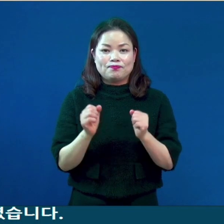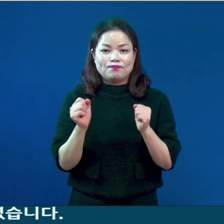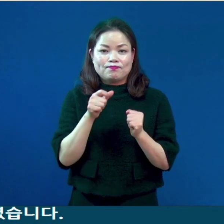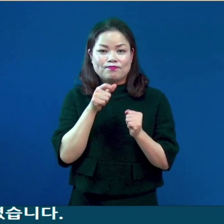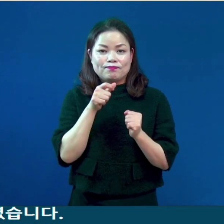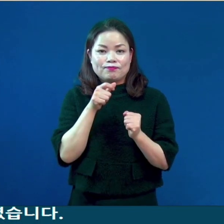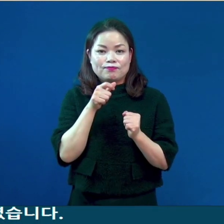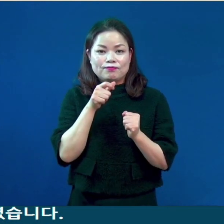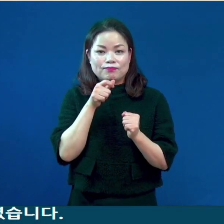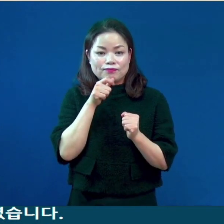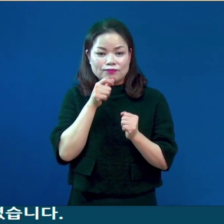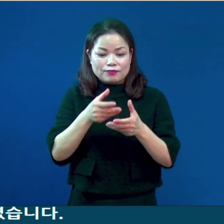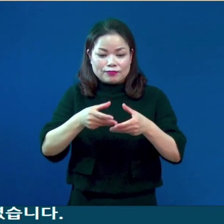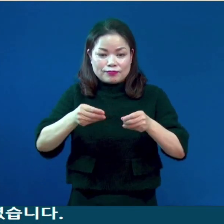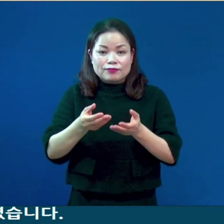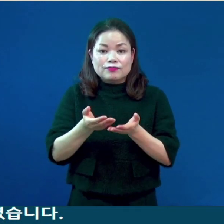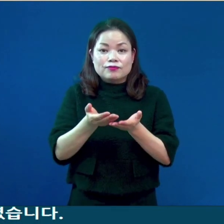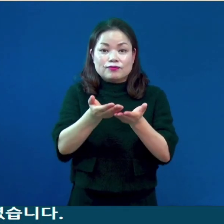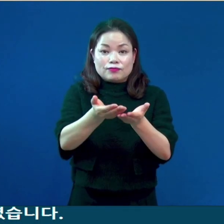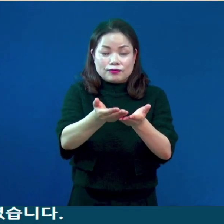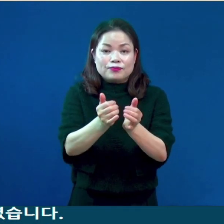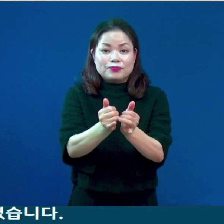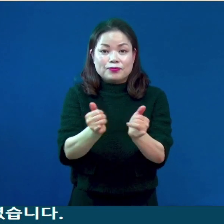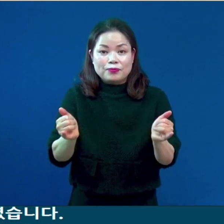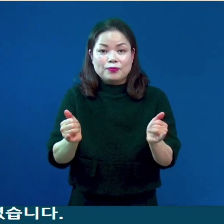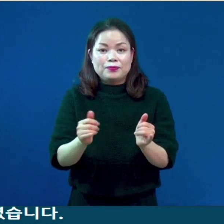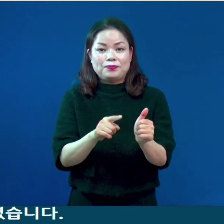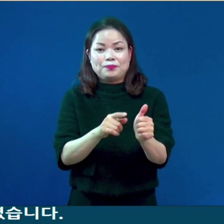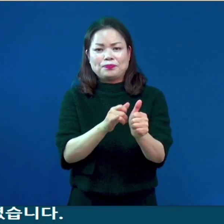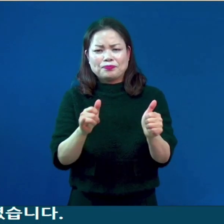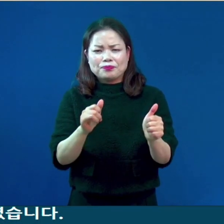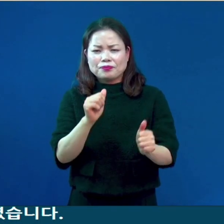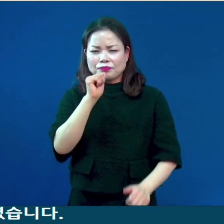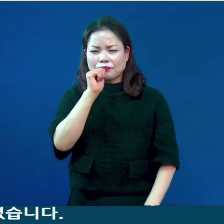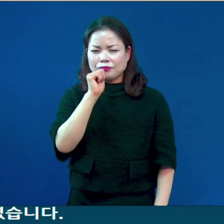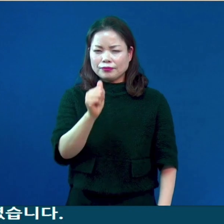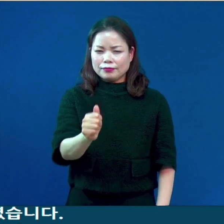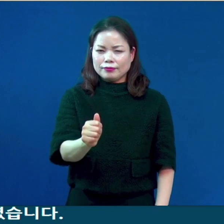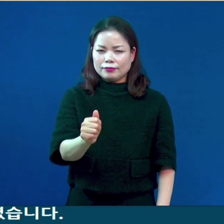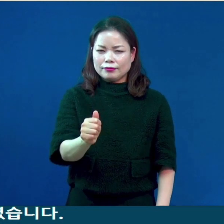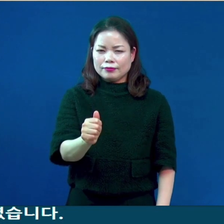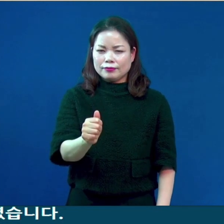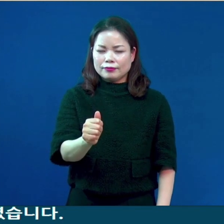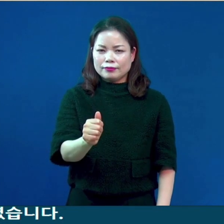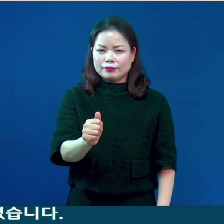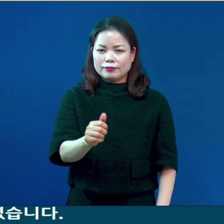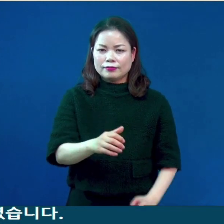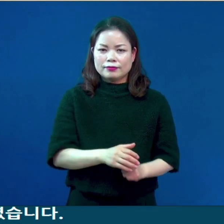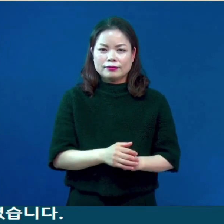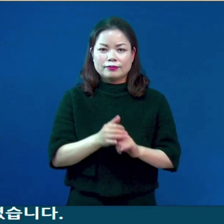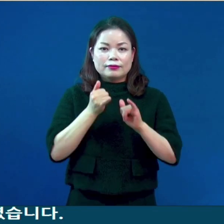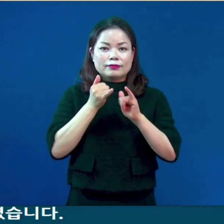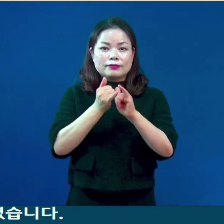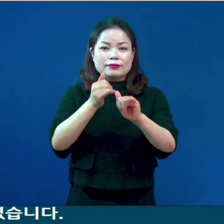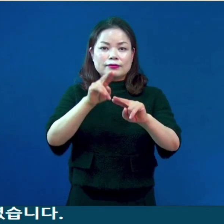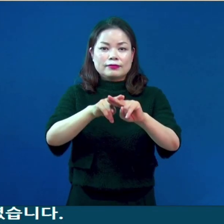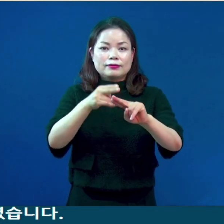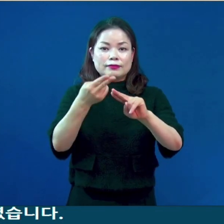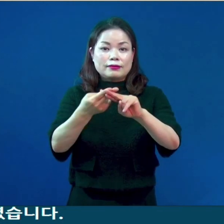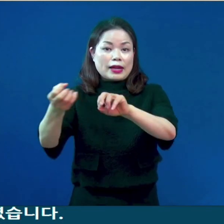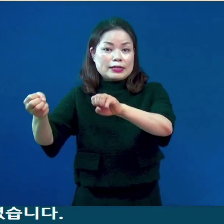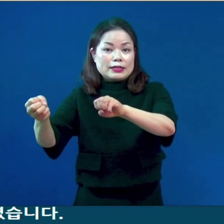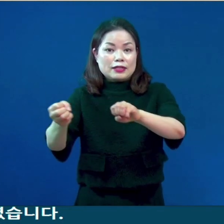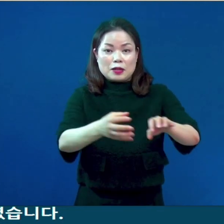한 그릇을 주는 자는 그 사람이 결단코 상을